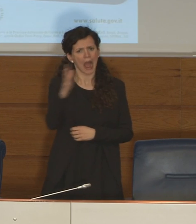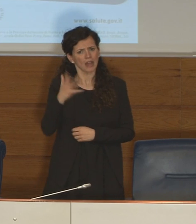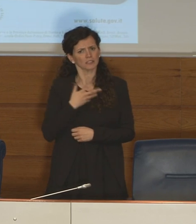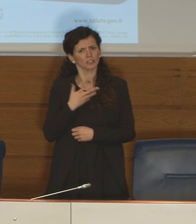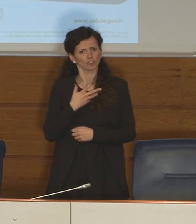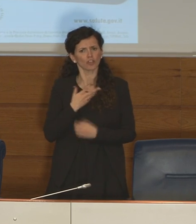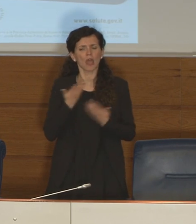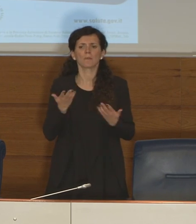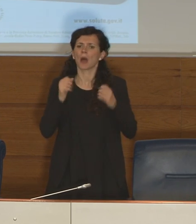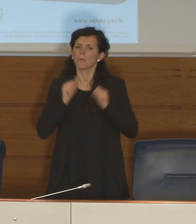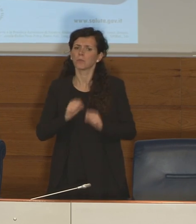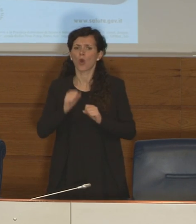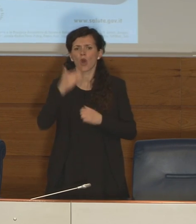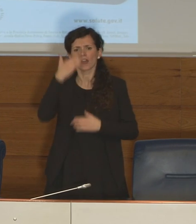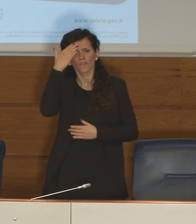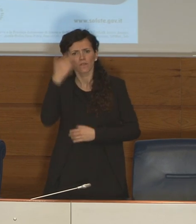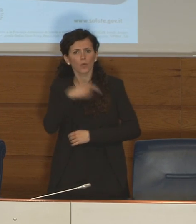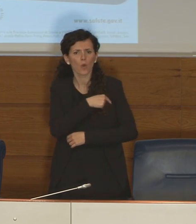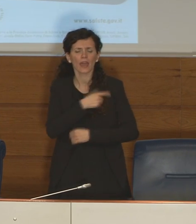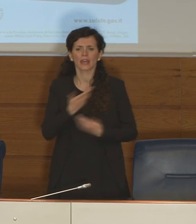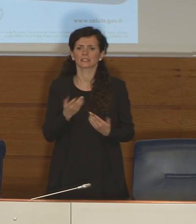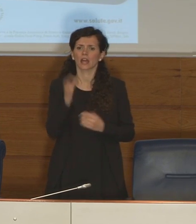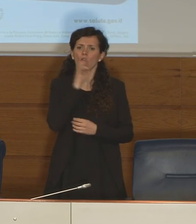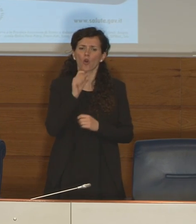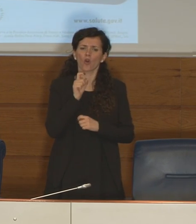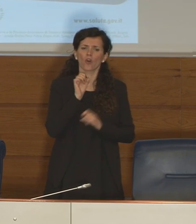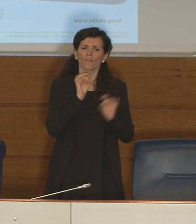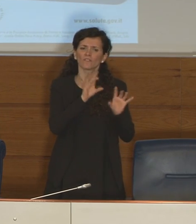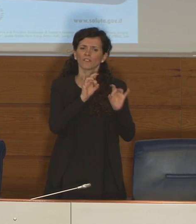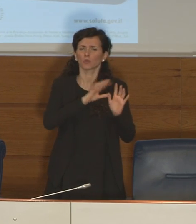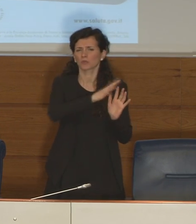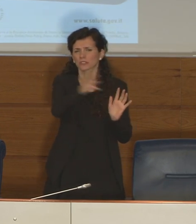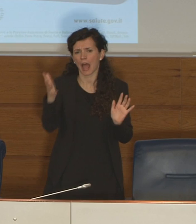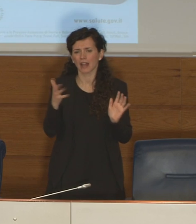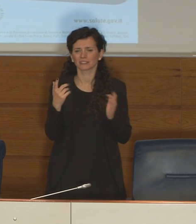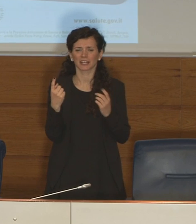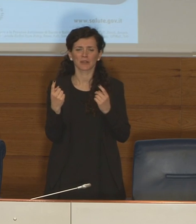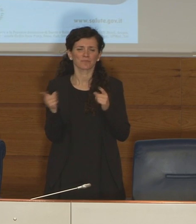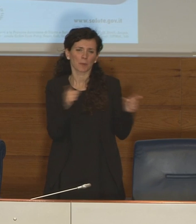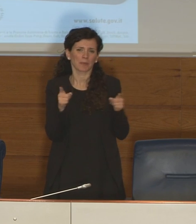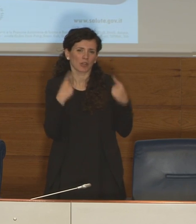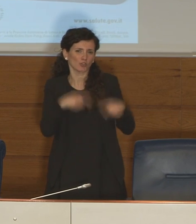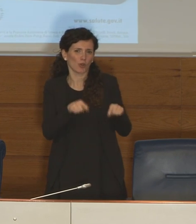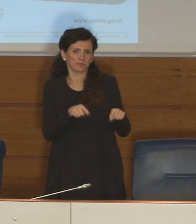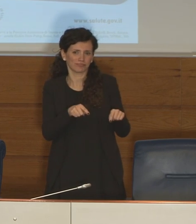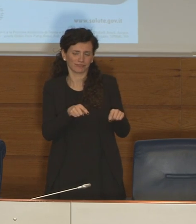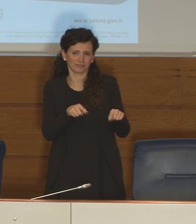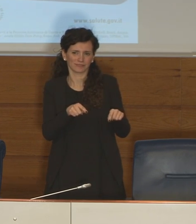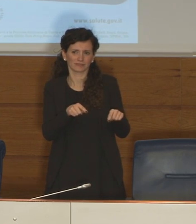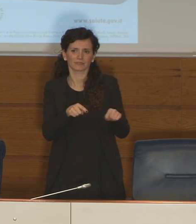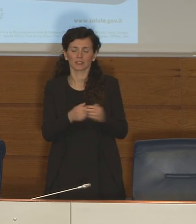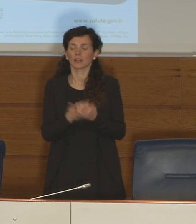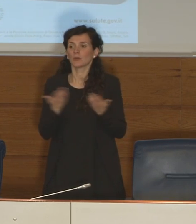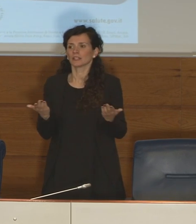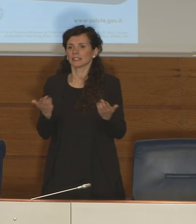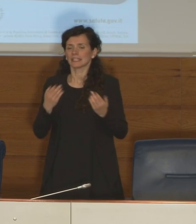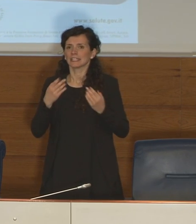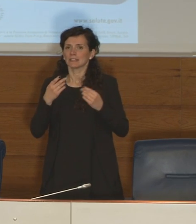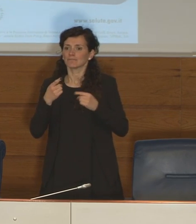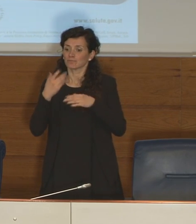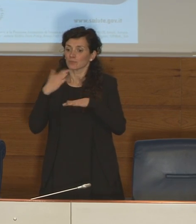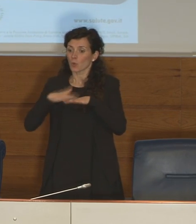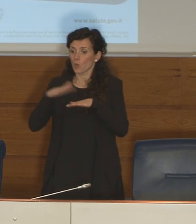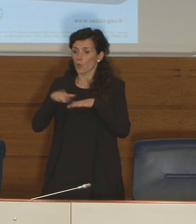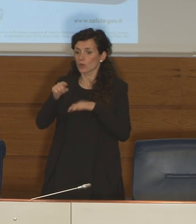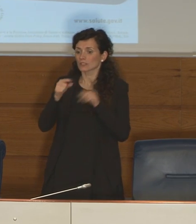sostenuto da influenza o da altri tipi di virus che circolano in questa stagione quindi relazionale però per la sicurezza della popolazione non è